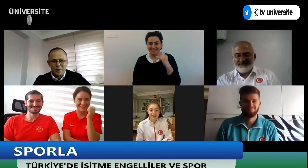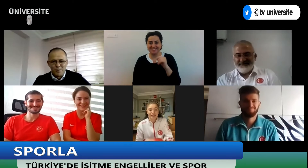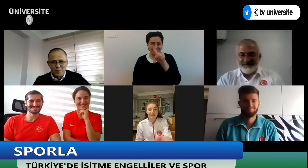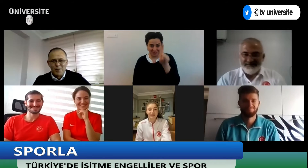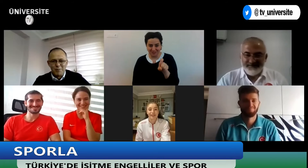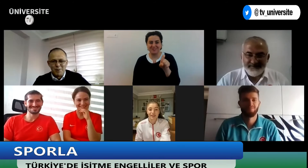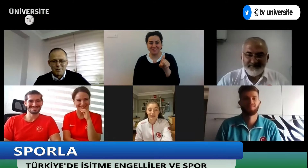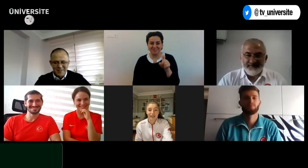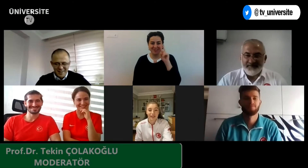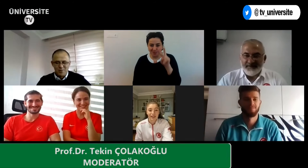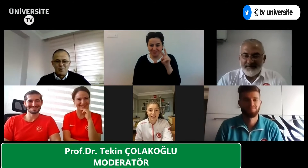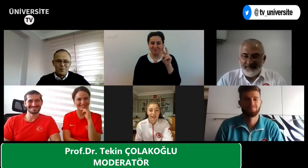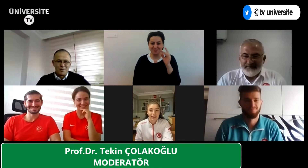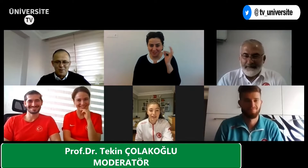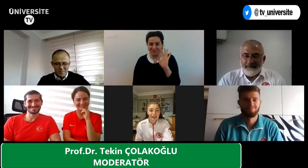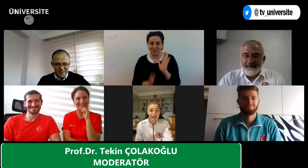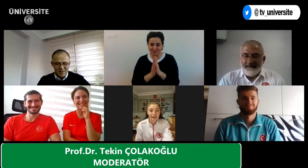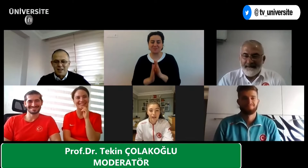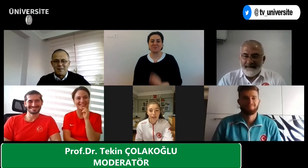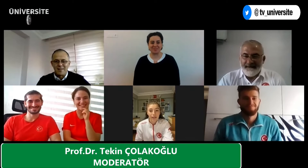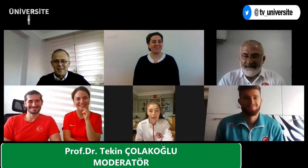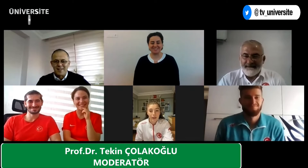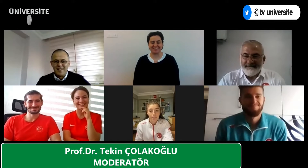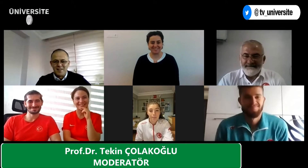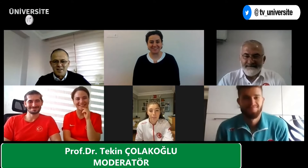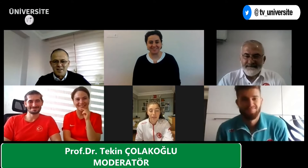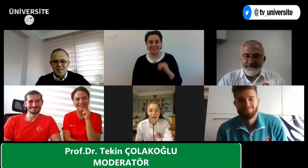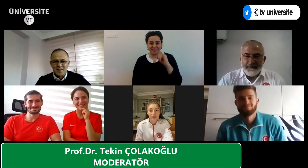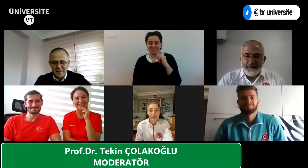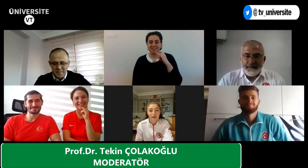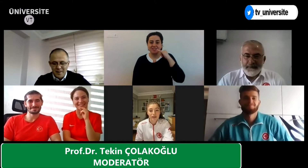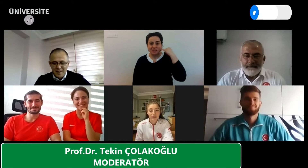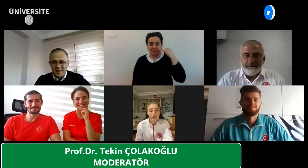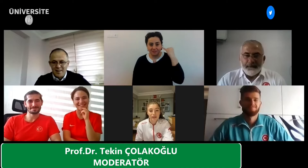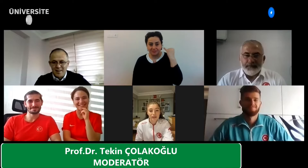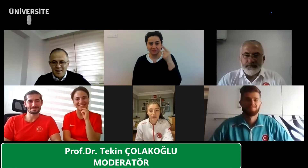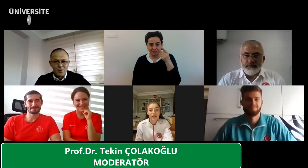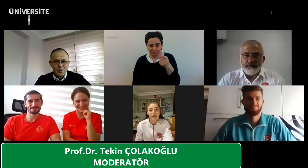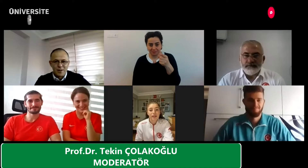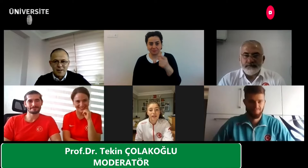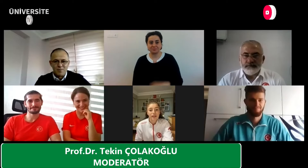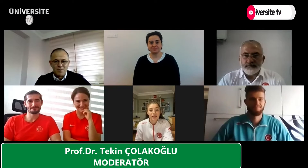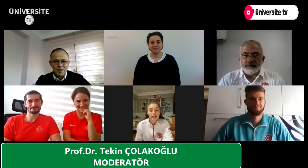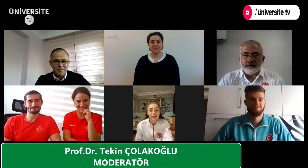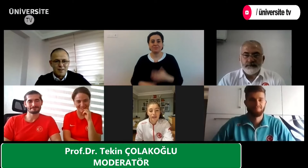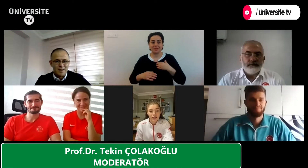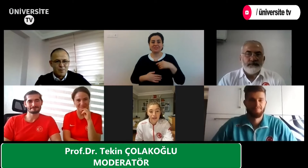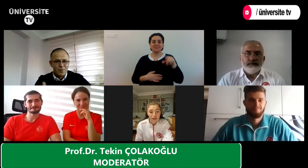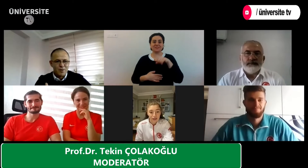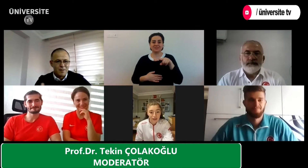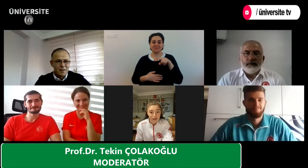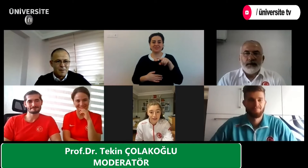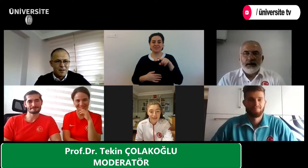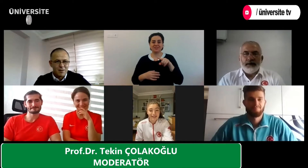karıştırıyorsan duyabiliyor musun, görebiliyor musun diye çok özür diliyoruz. Bazen o kelime hataları çıkabilir. Bu konuda profesyonel değiliz. Bu konuda içimizde